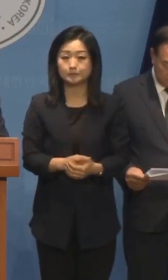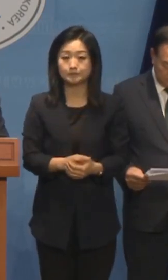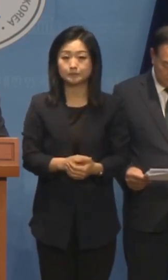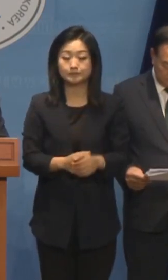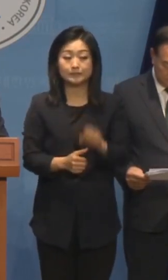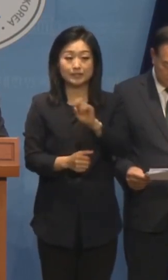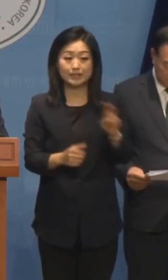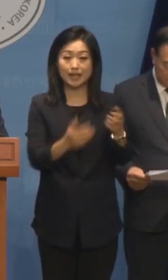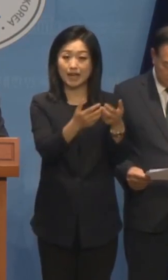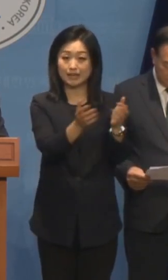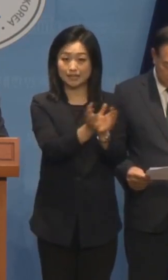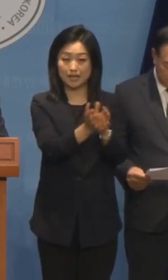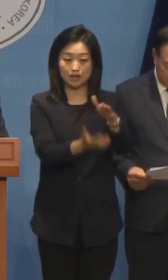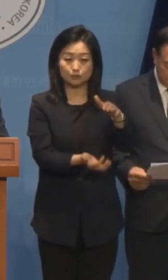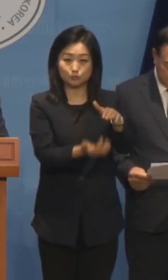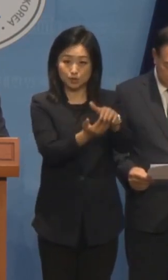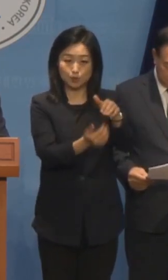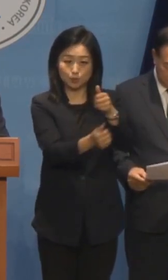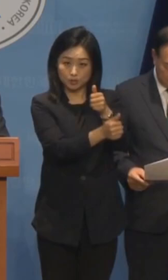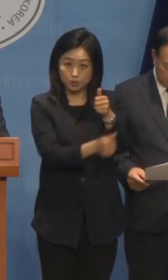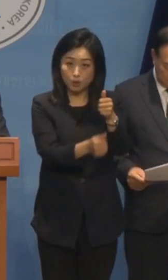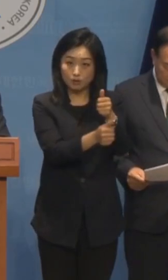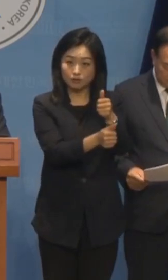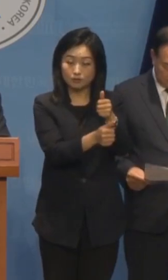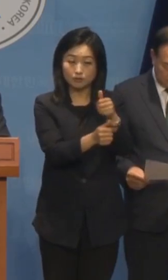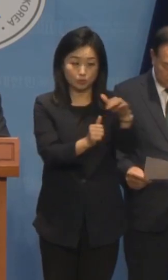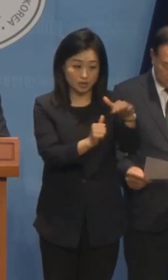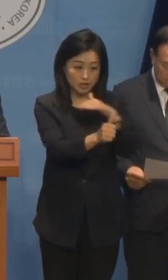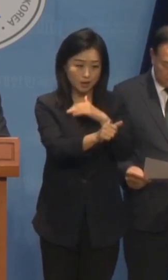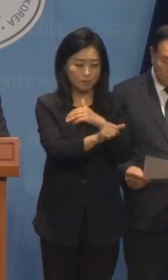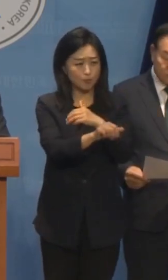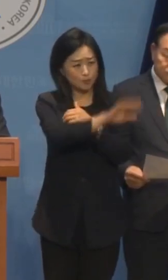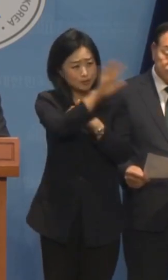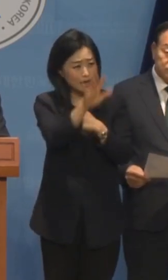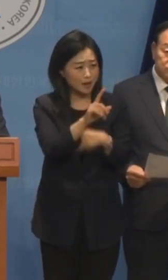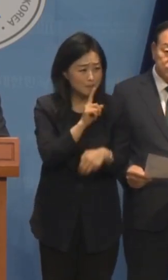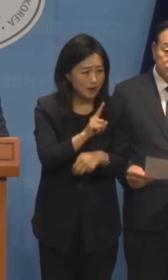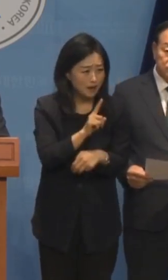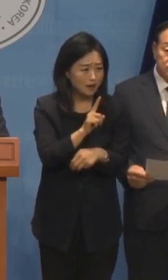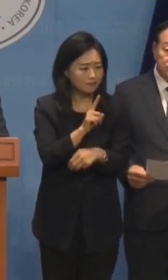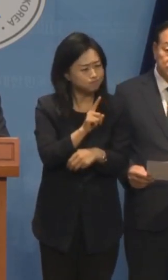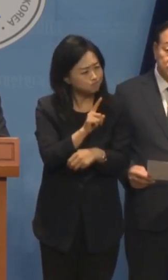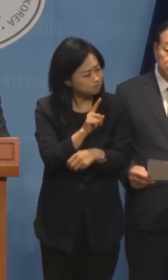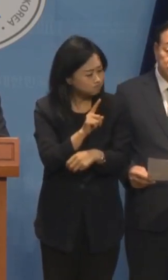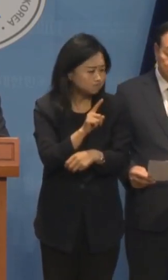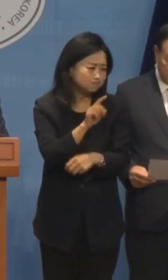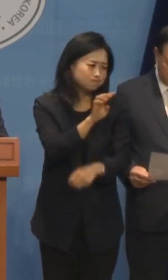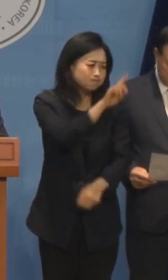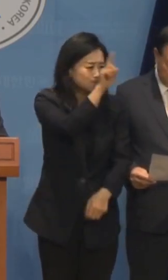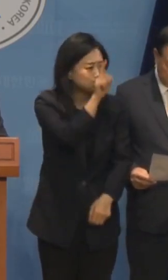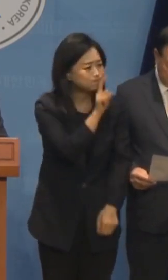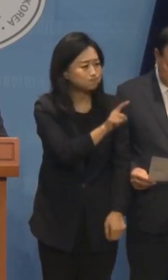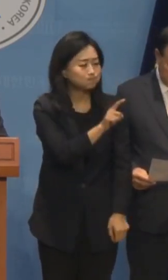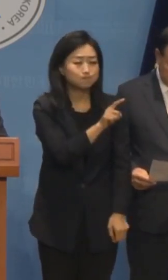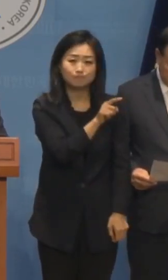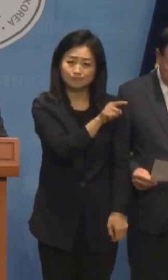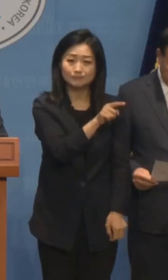거대 야당 지도부에서 나온 발언이 맞는지 두 귀를 의심할 수밖에 없습니다.